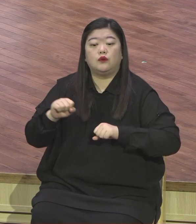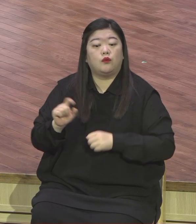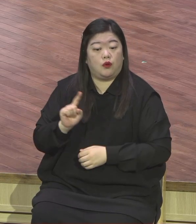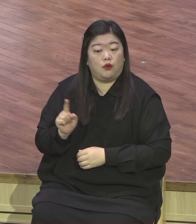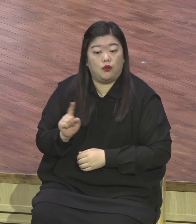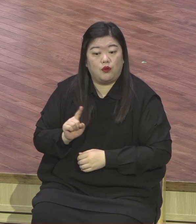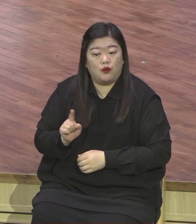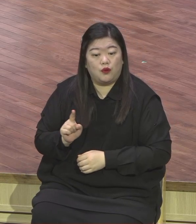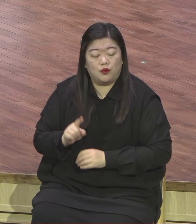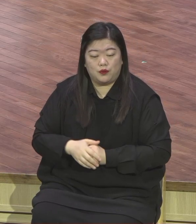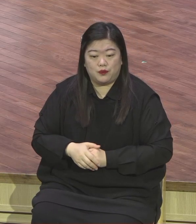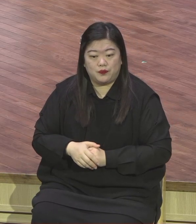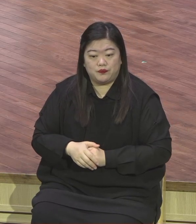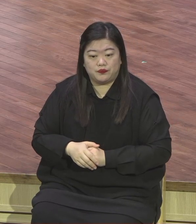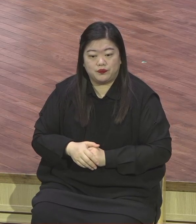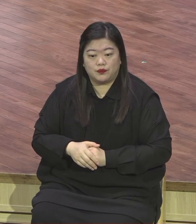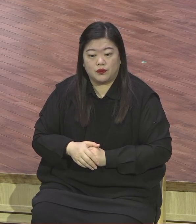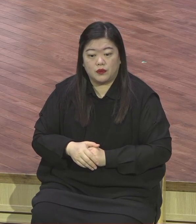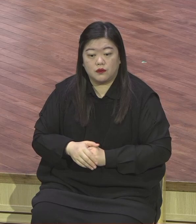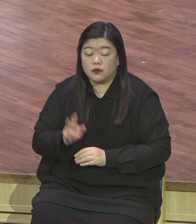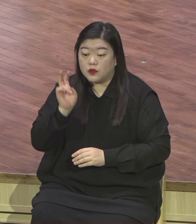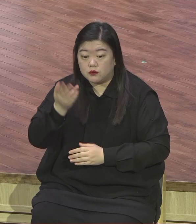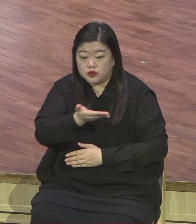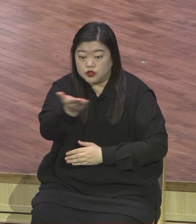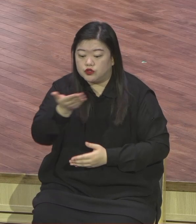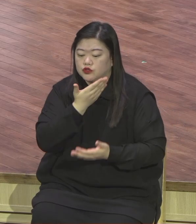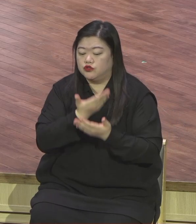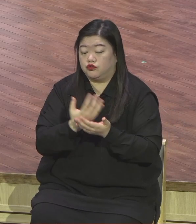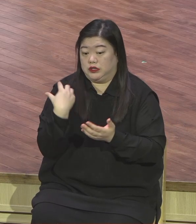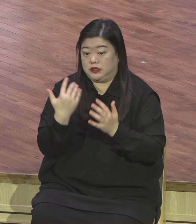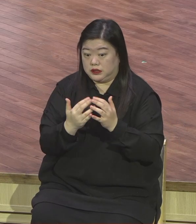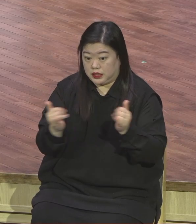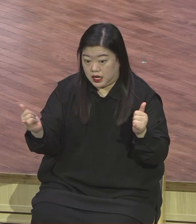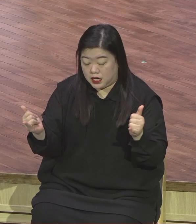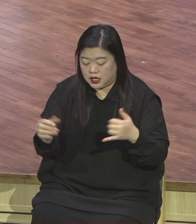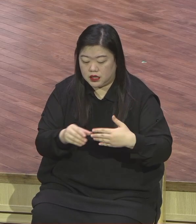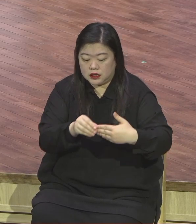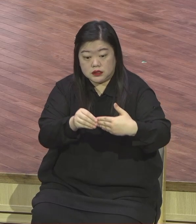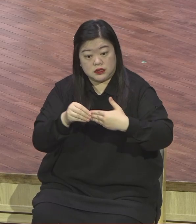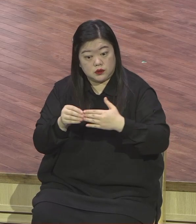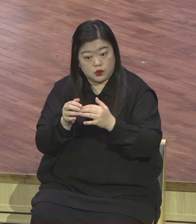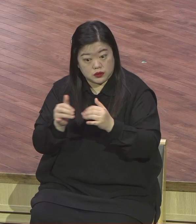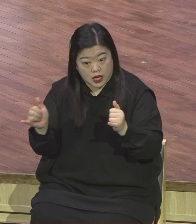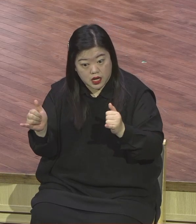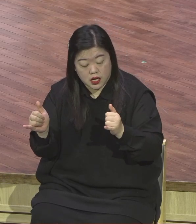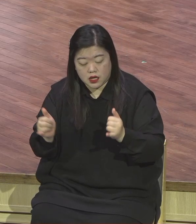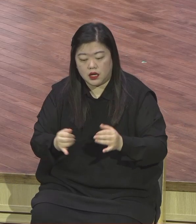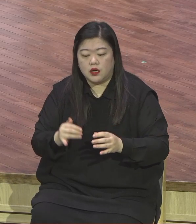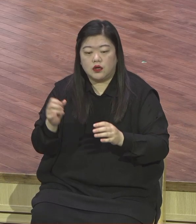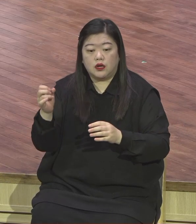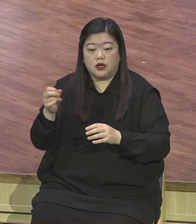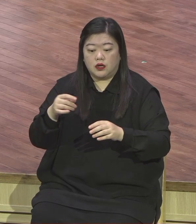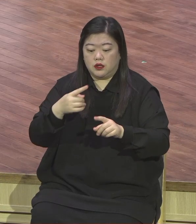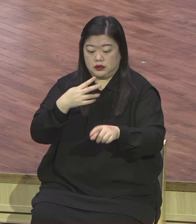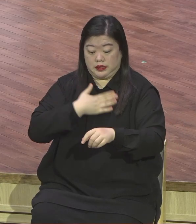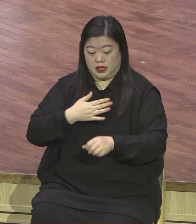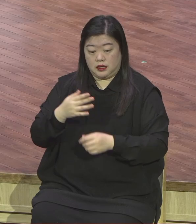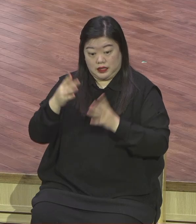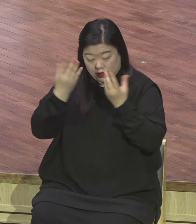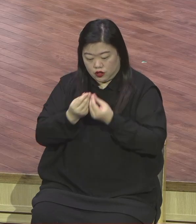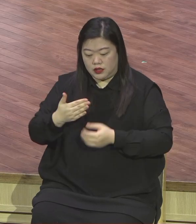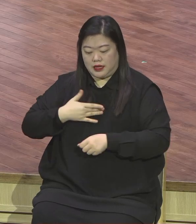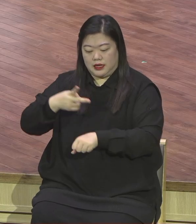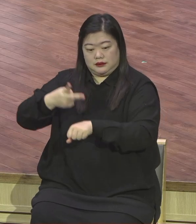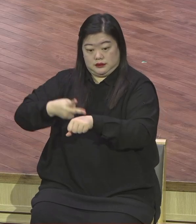중요한 겁니다. 지도자들은 직권 받던 분들은요 직권 받던 분들은 교사 직권을 맡아도